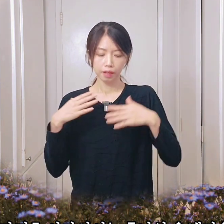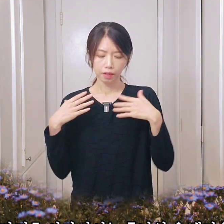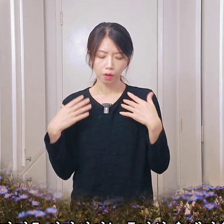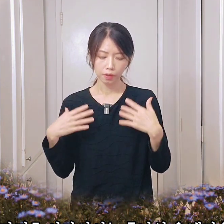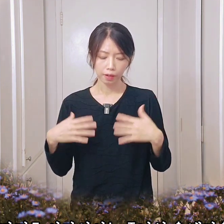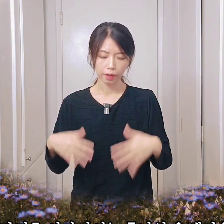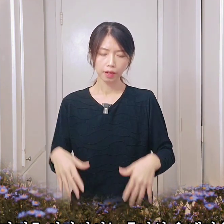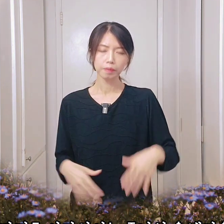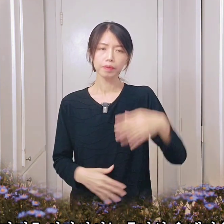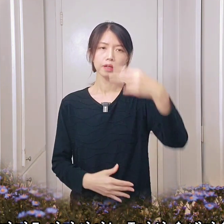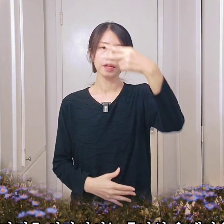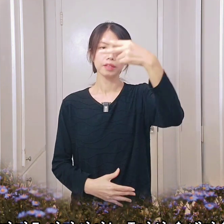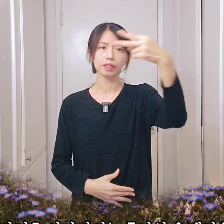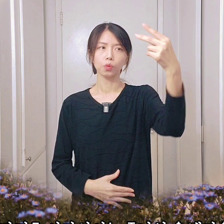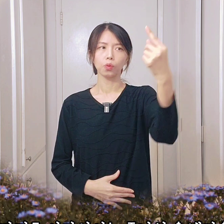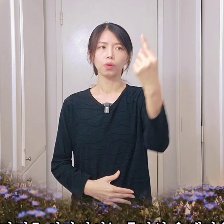나의